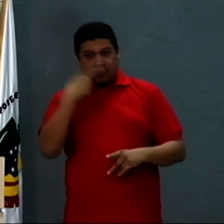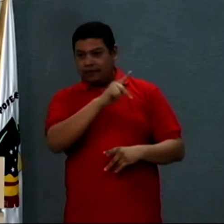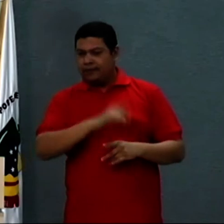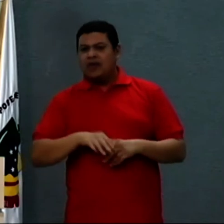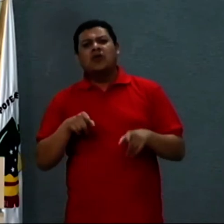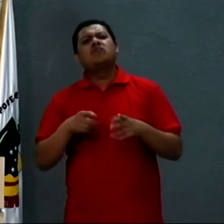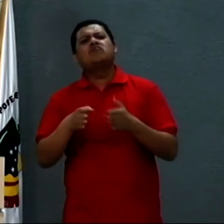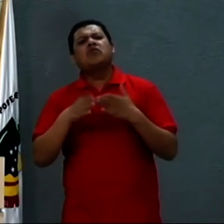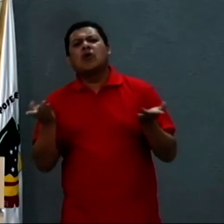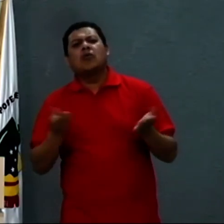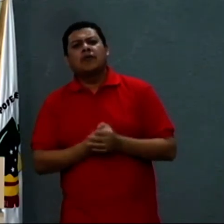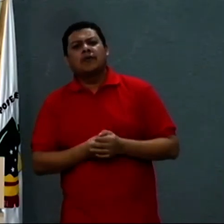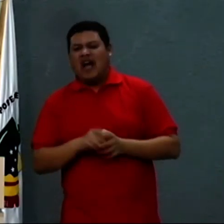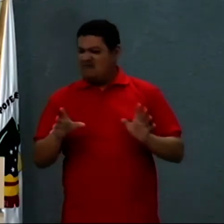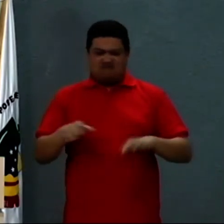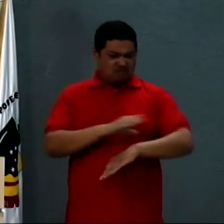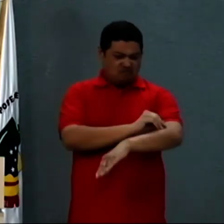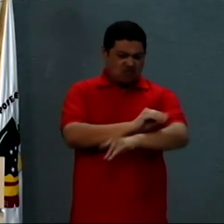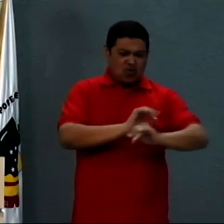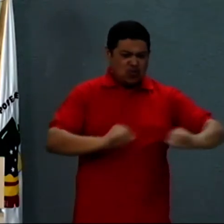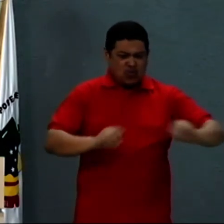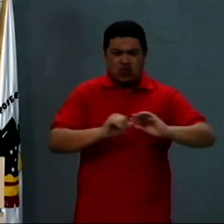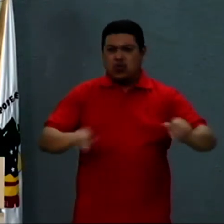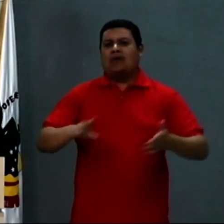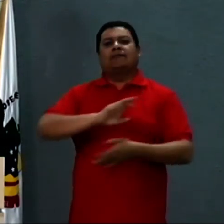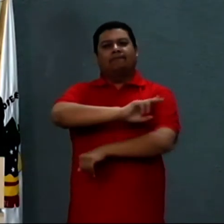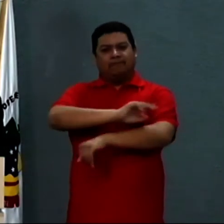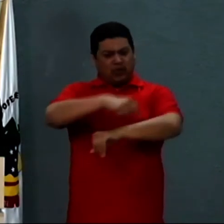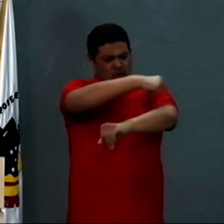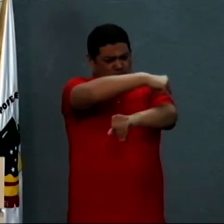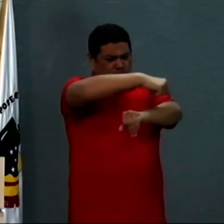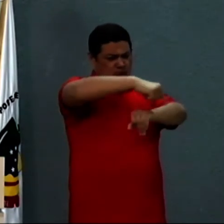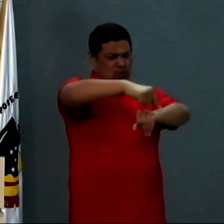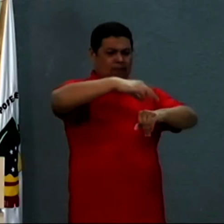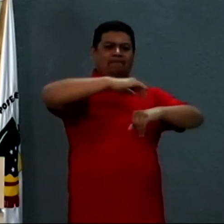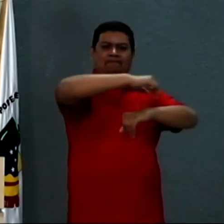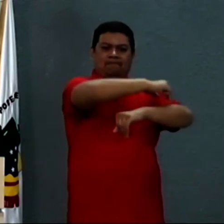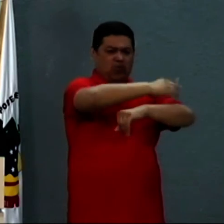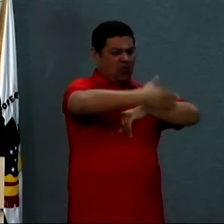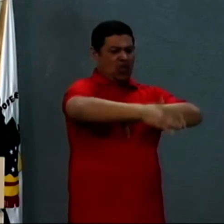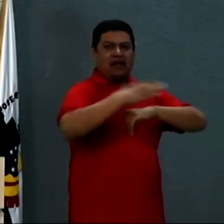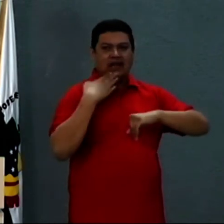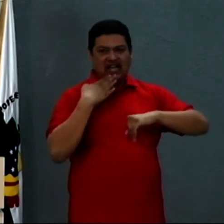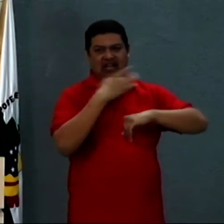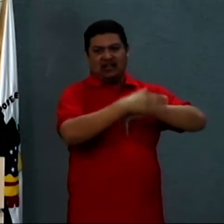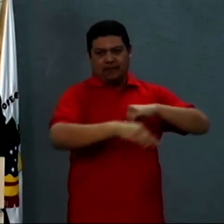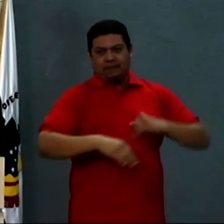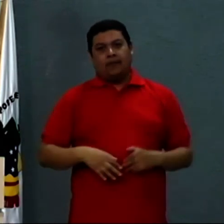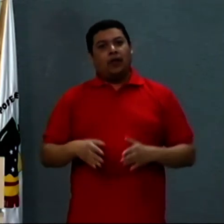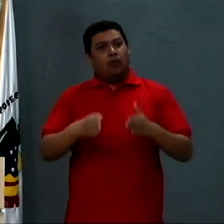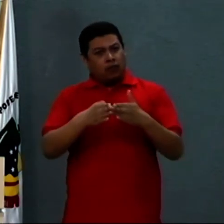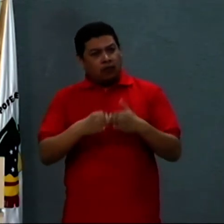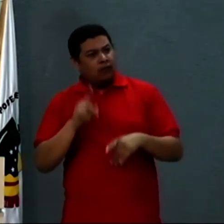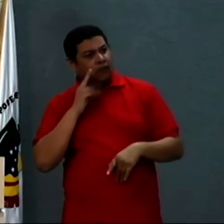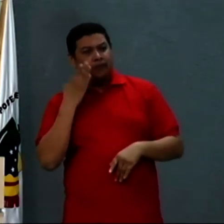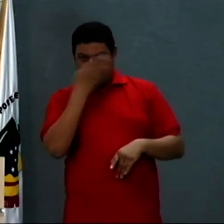as calçadas estão farelando toda. Então, eu já queria deixar aqui claro, já antecipadamente, dando um alô para a Secretaria de Obra, para que